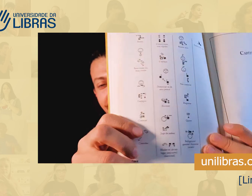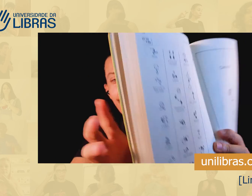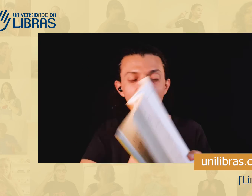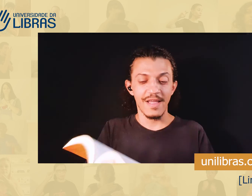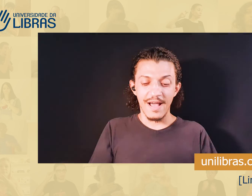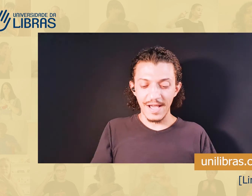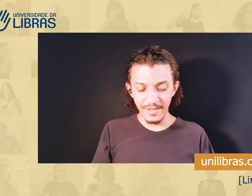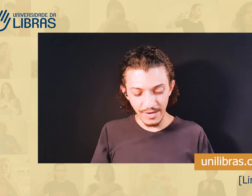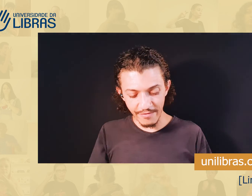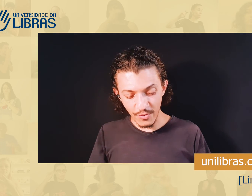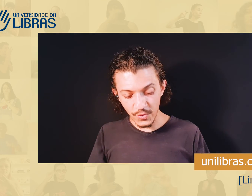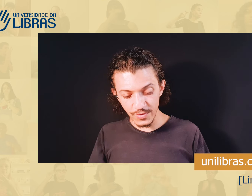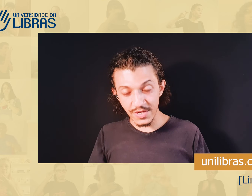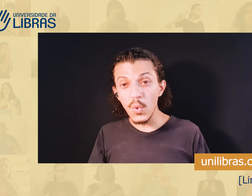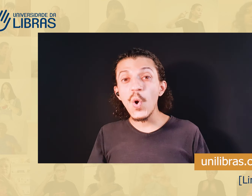Então, aqui no livro, ao todo, são